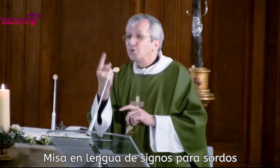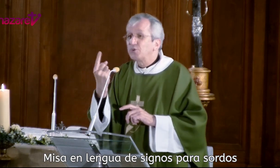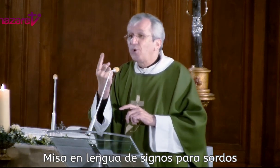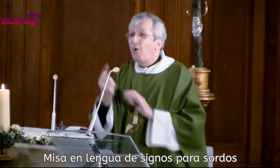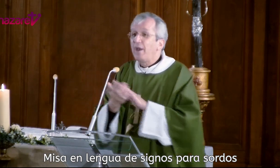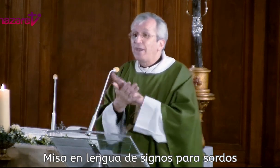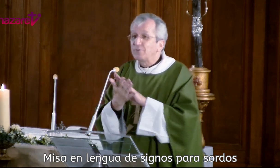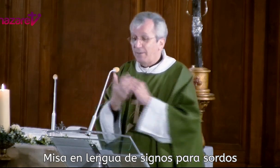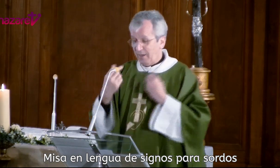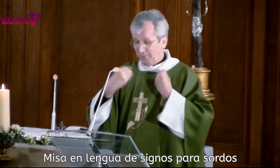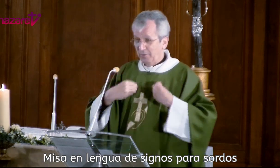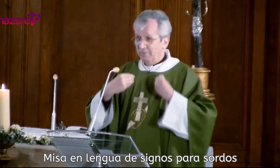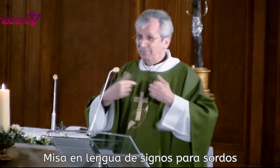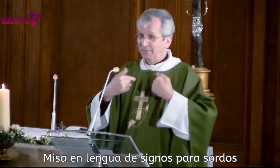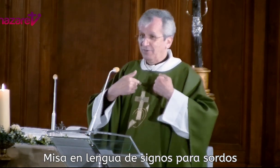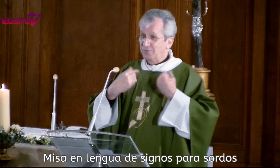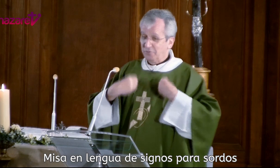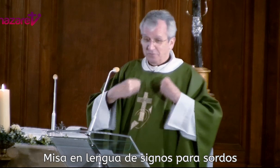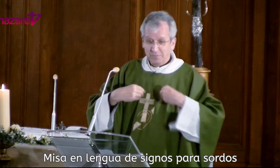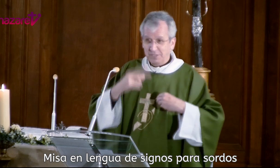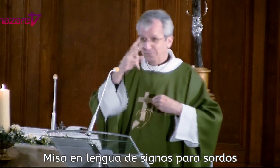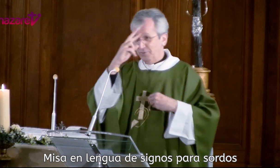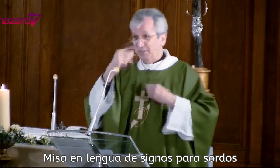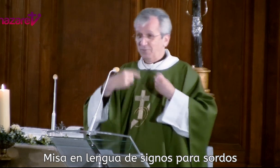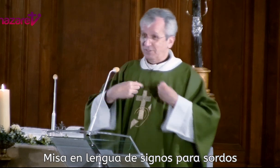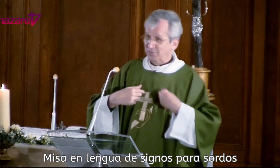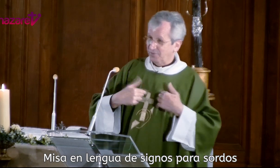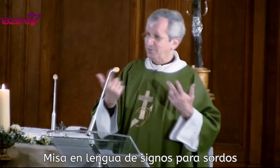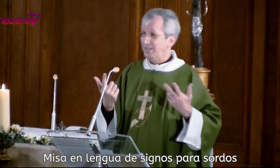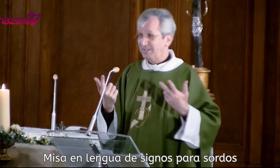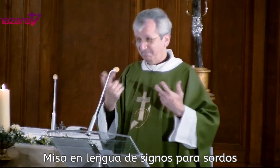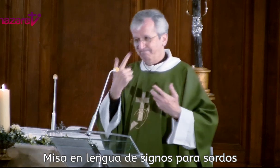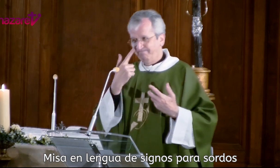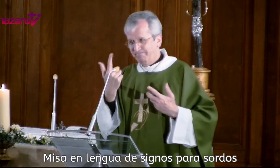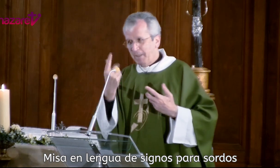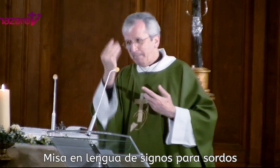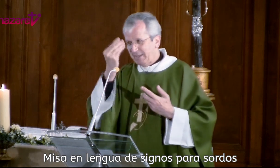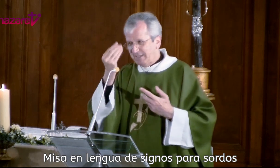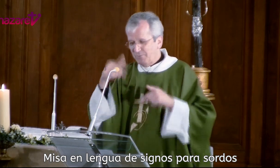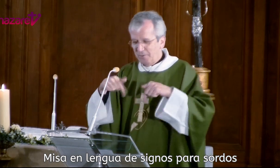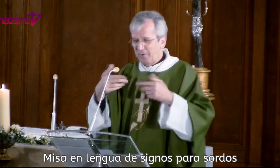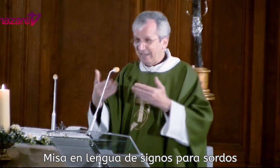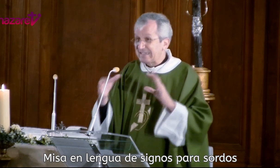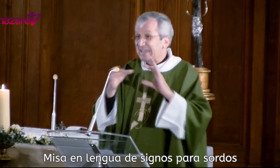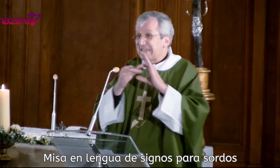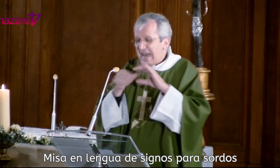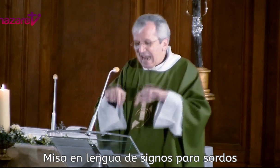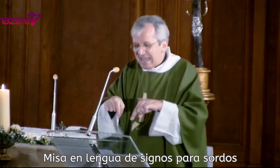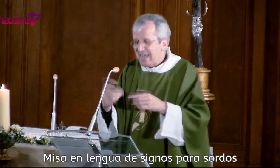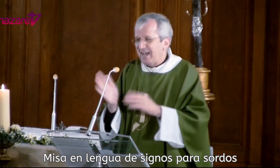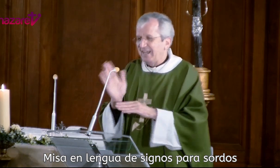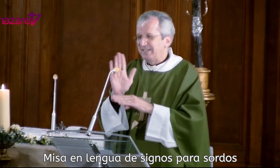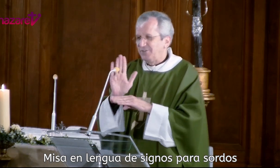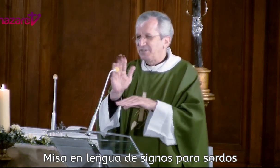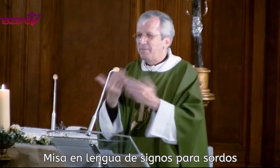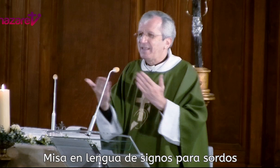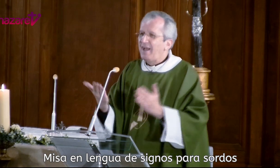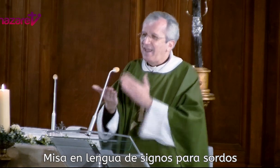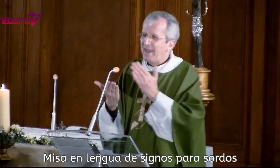solo hemos hablado de nosotros mismos, de nuestras cosas? Pensémoslo porque esta es la idea que se nos invita en la